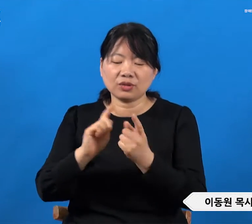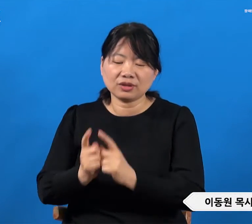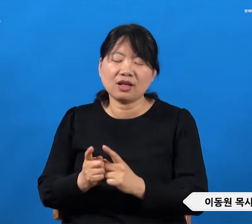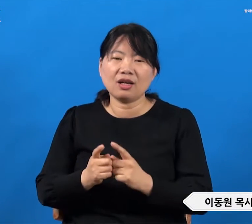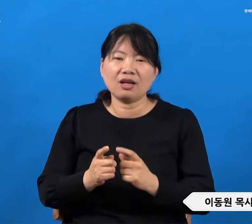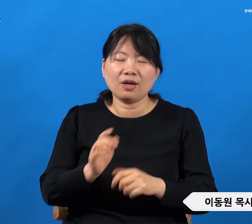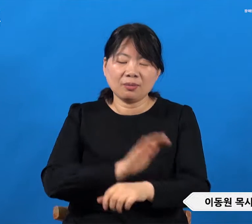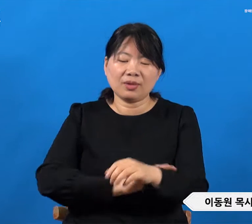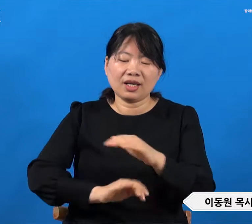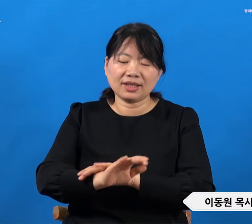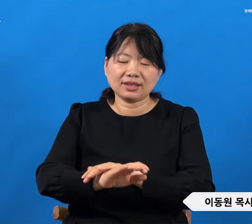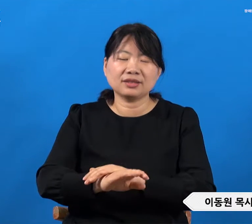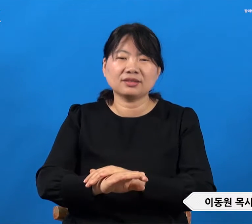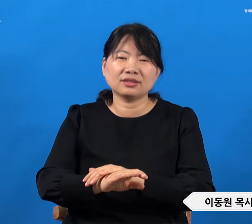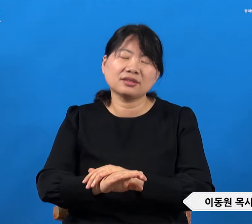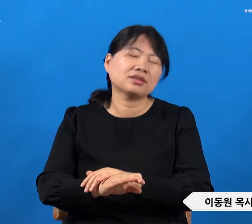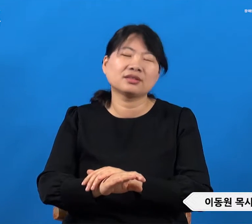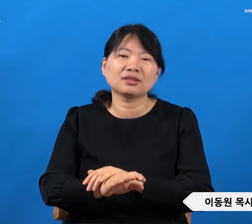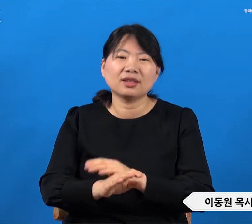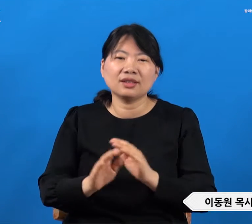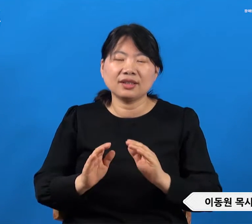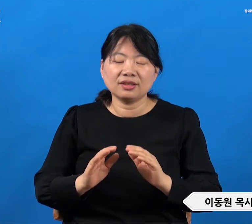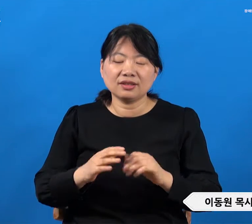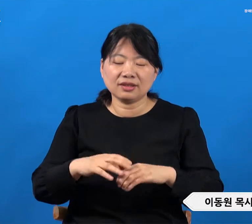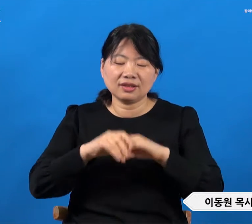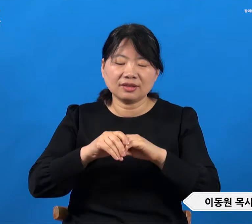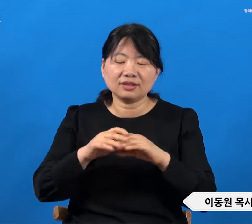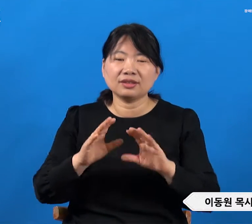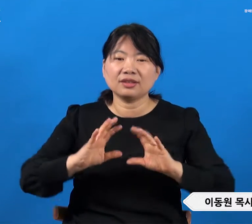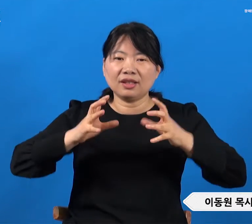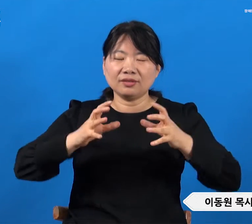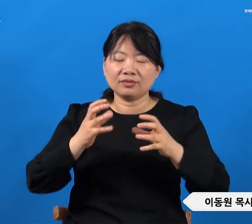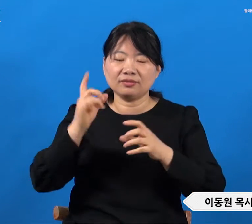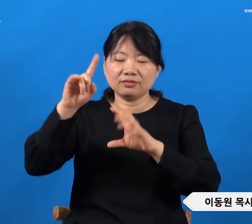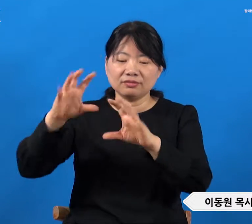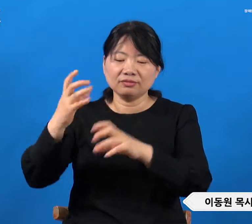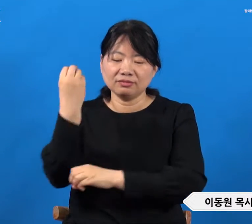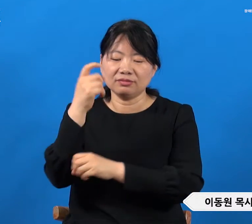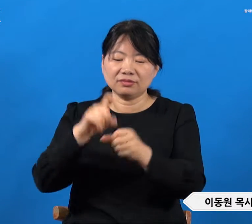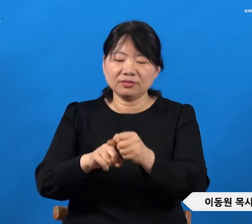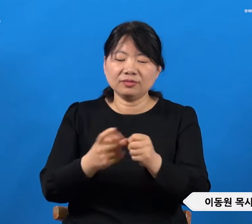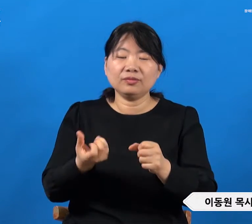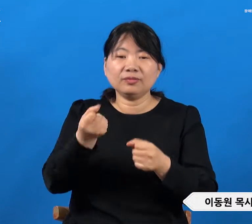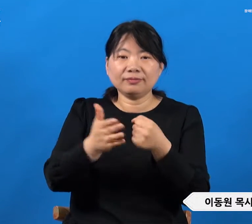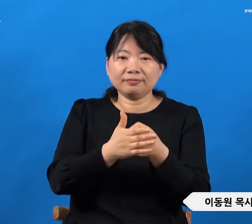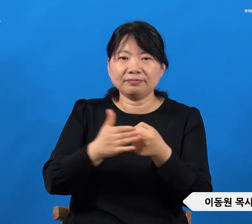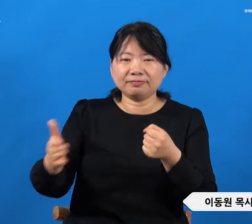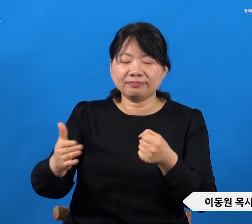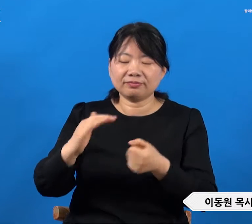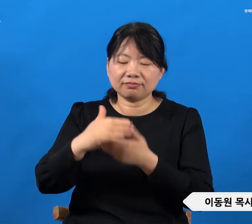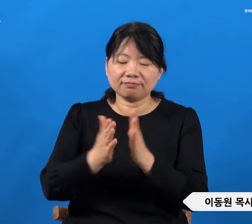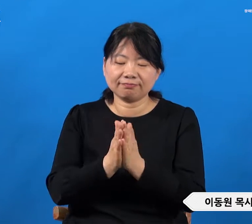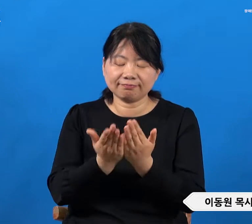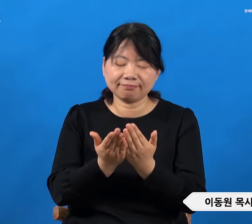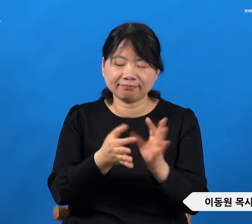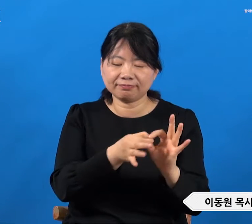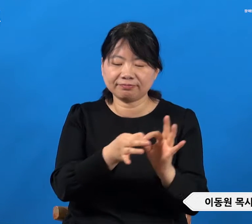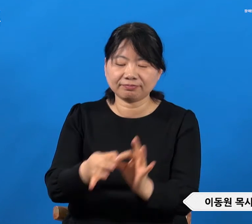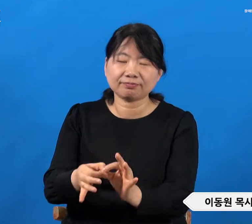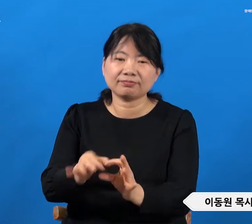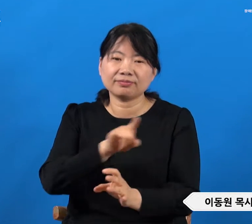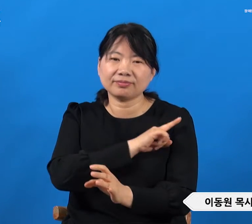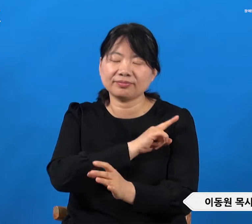서로가 서로의 팔을 씻기는 나라. 이것이 바로 천국의 본질이라는 것입니다. 성경을